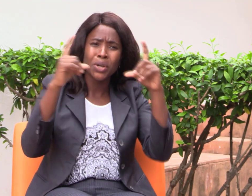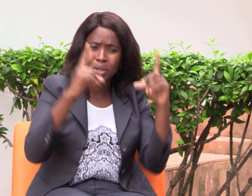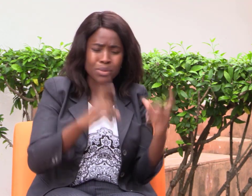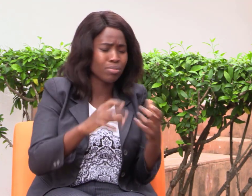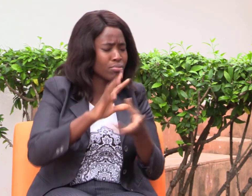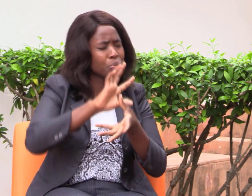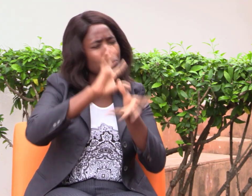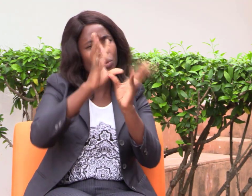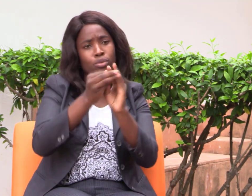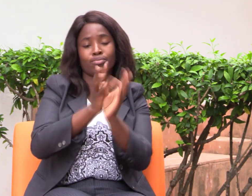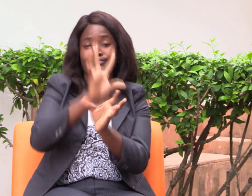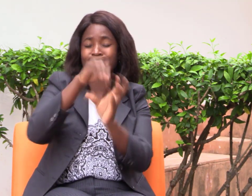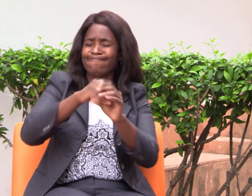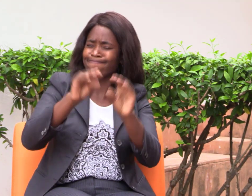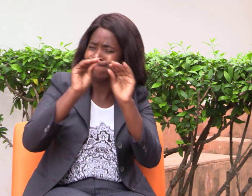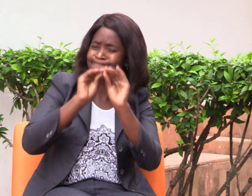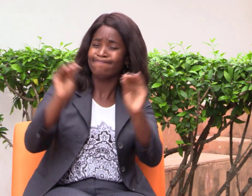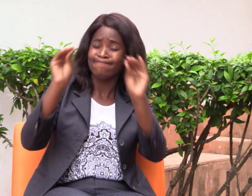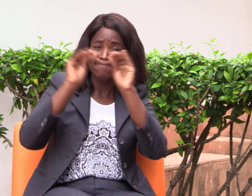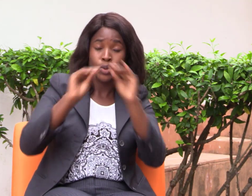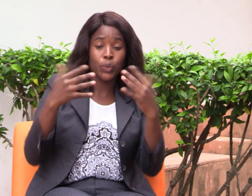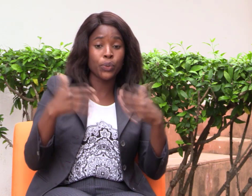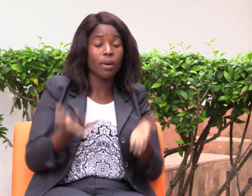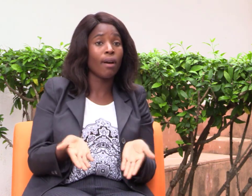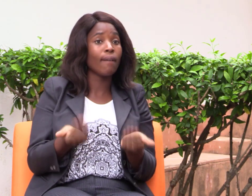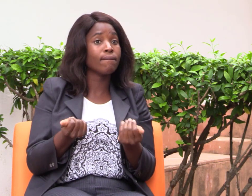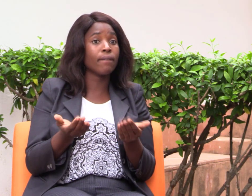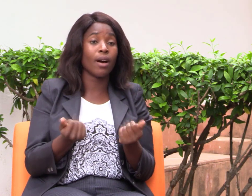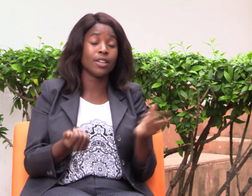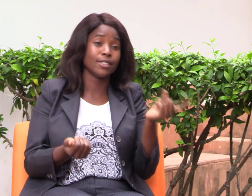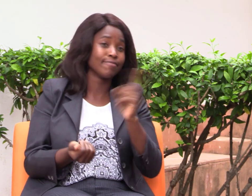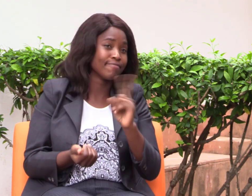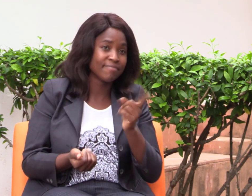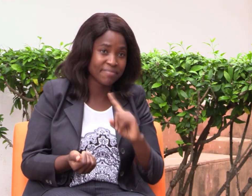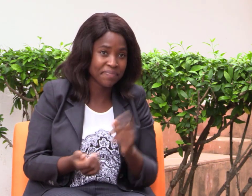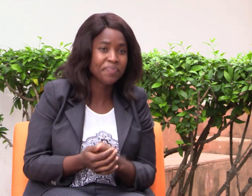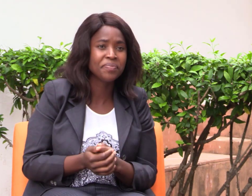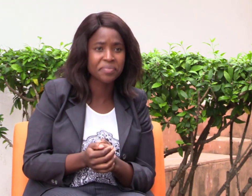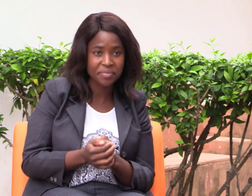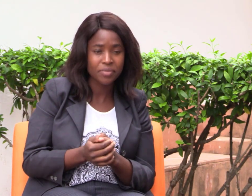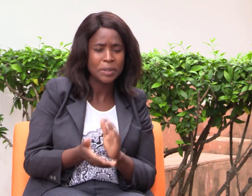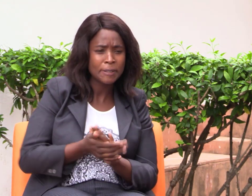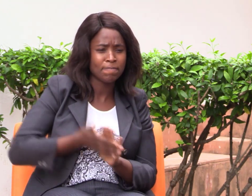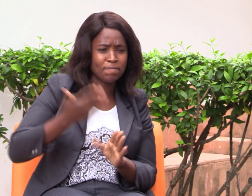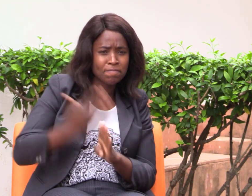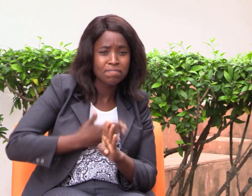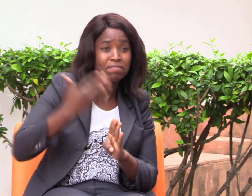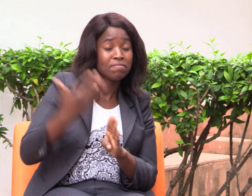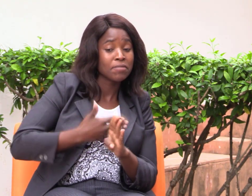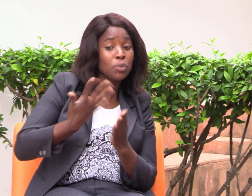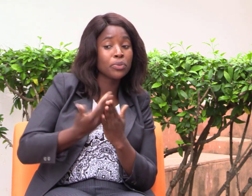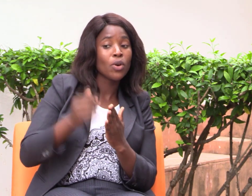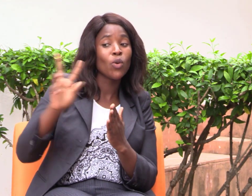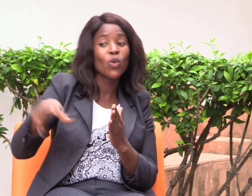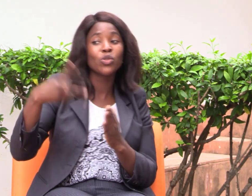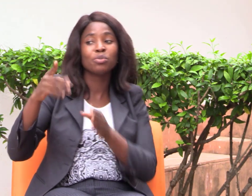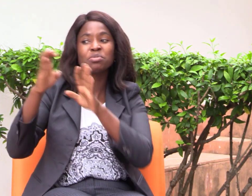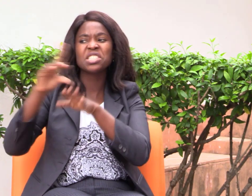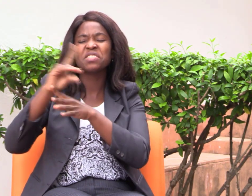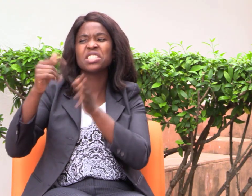a editar, fazer fotografias. Foi algo que não, para mim, não foi algo assim fácil. Fomos praticando a